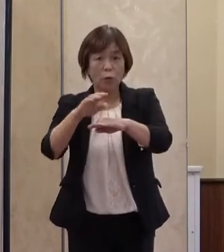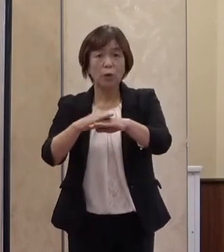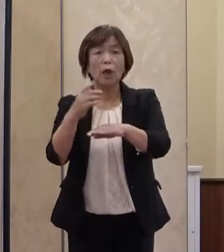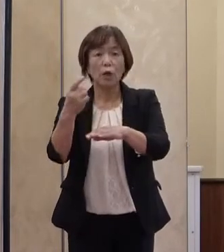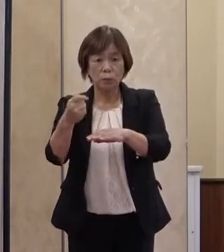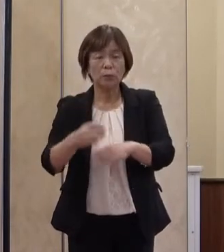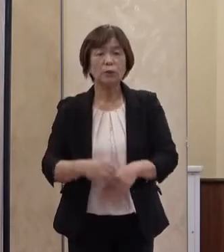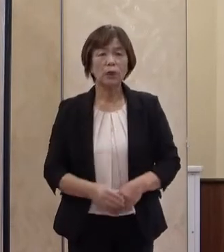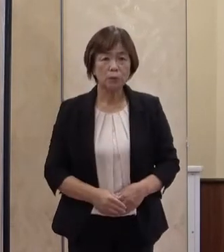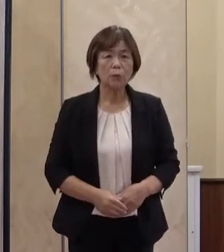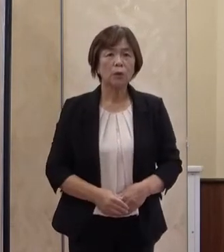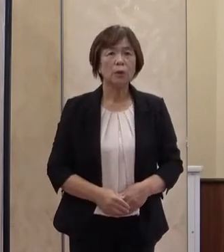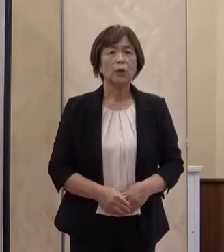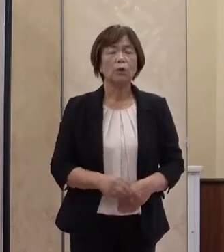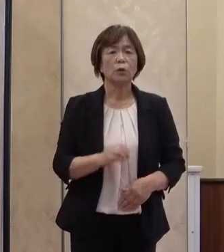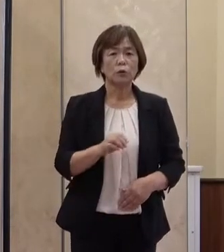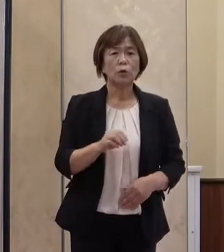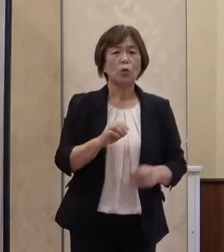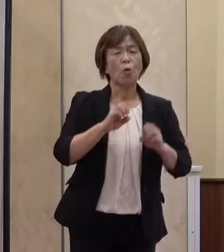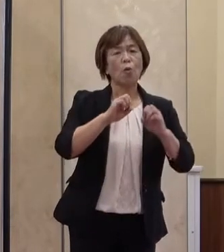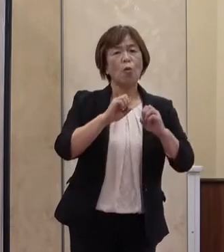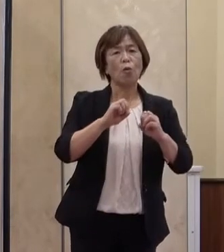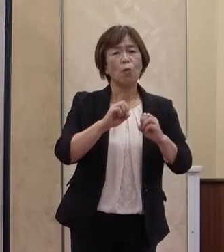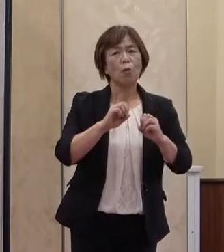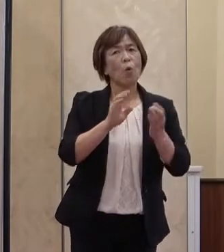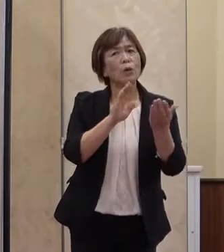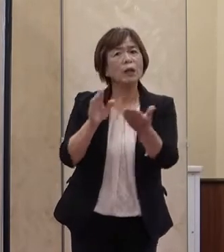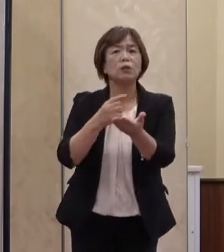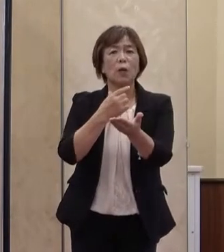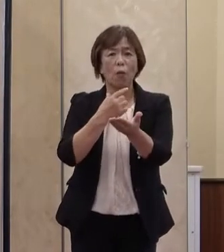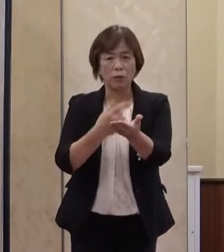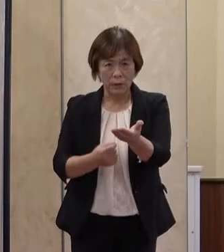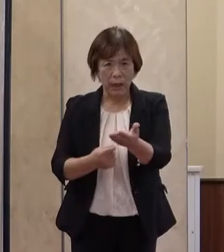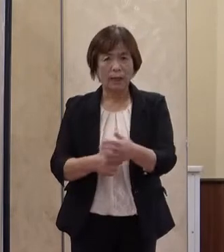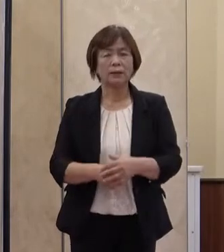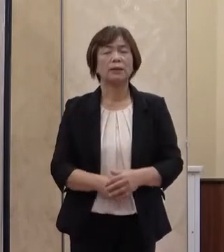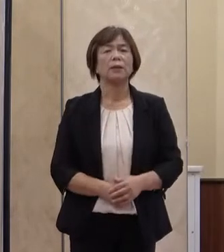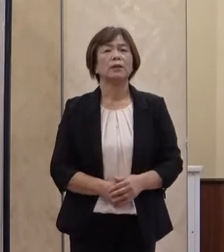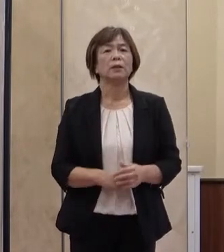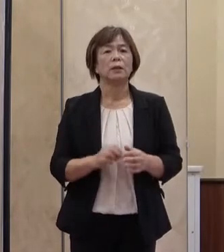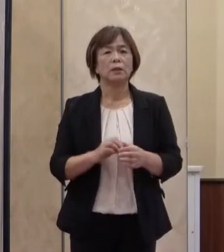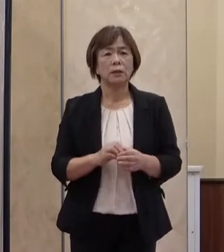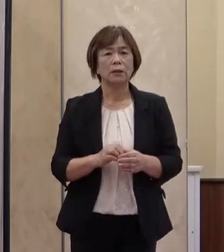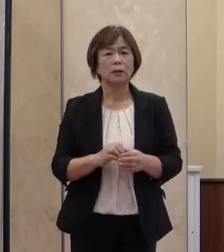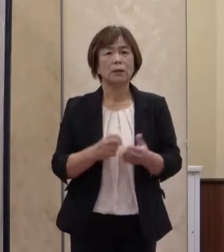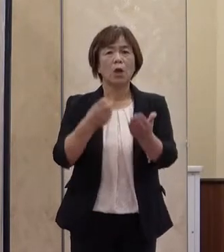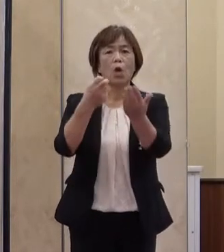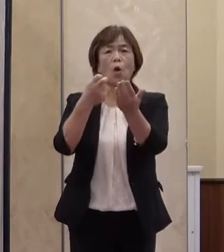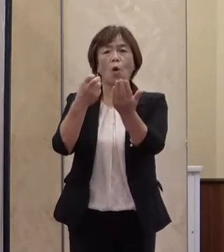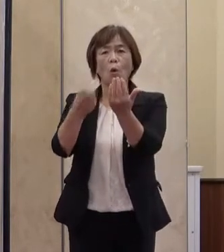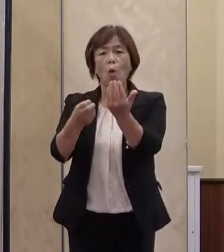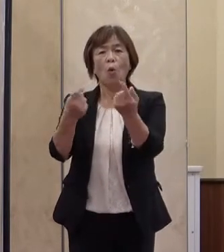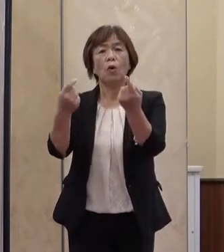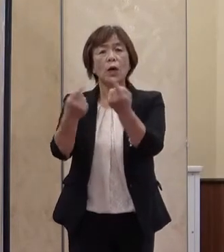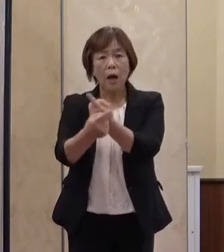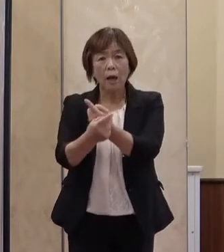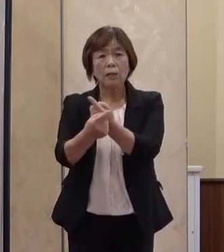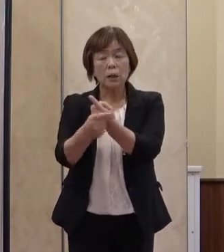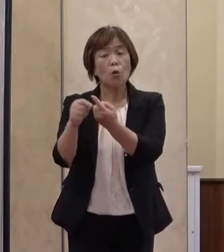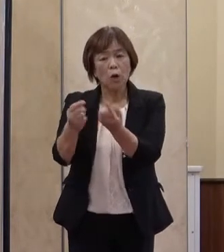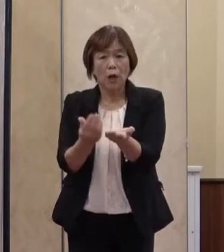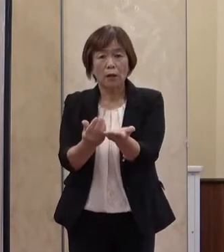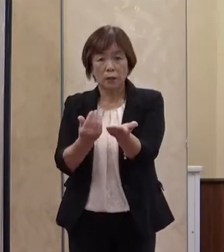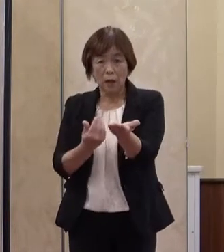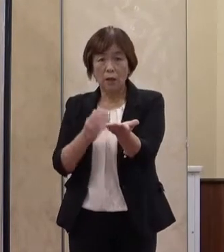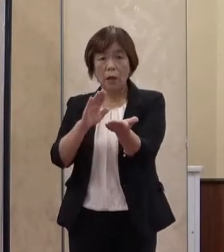によってお尋ねしたいんです。方法についてお尋ねしたいんですけど、まず、 法改正が必要だということはもう前提になっていると思うん